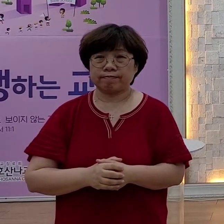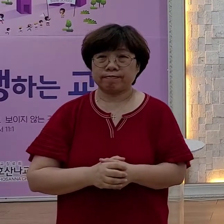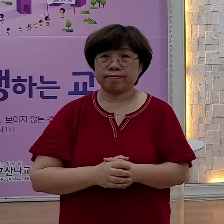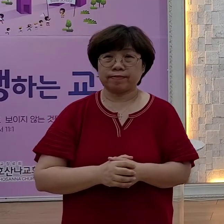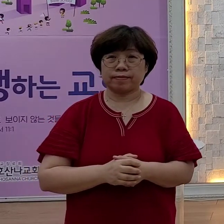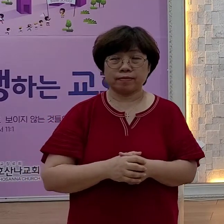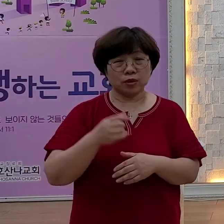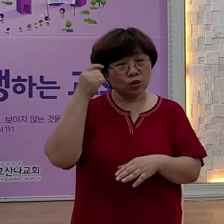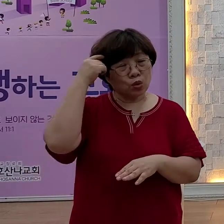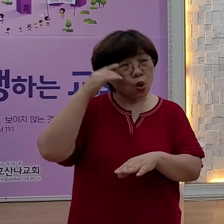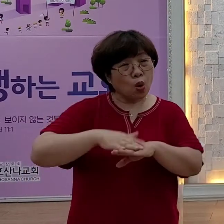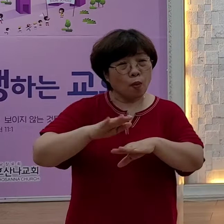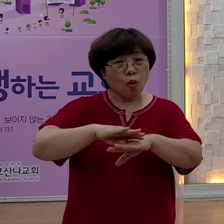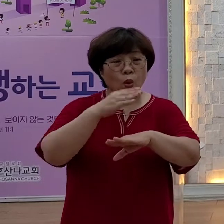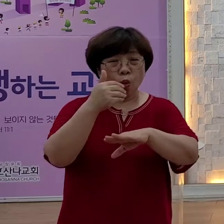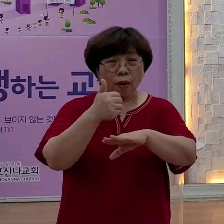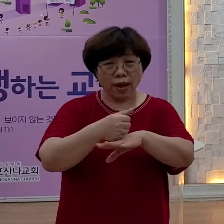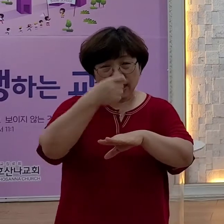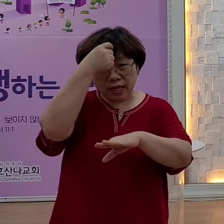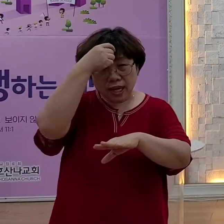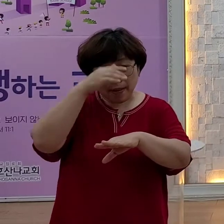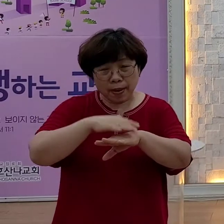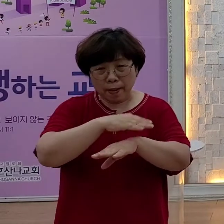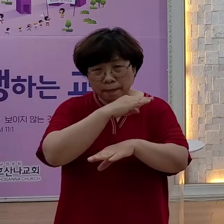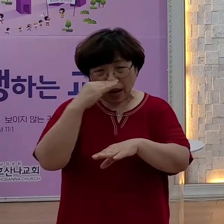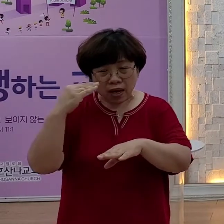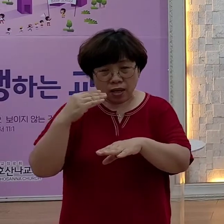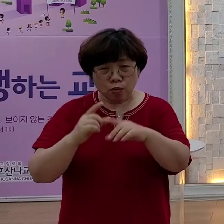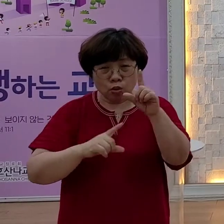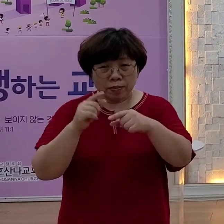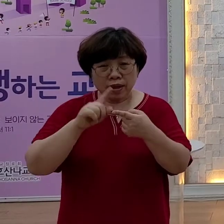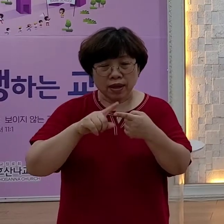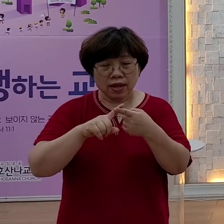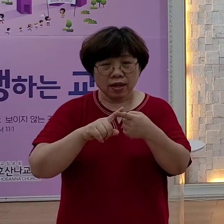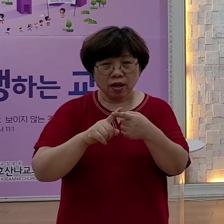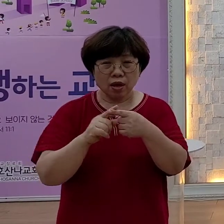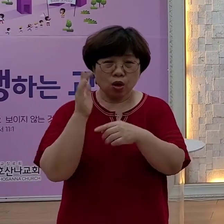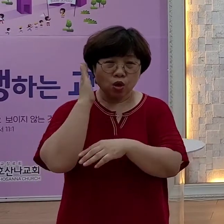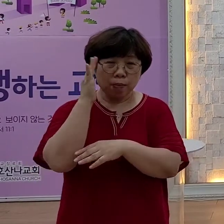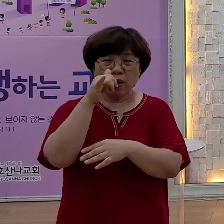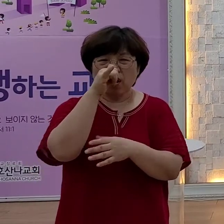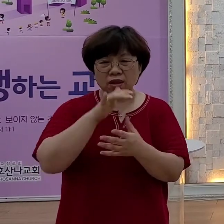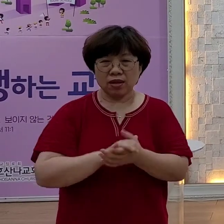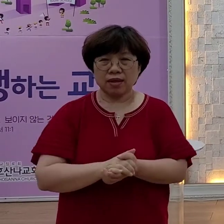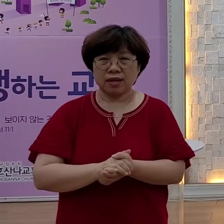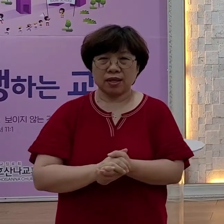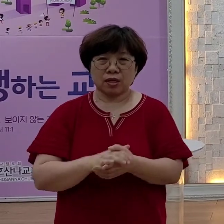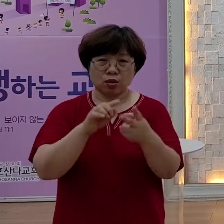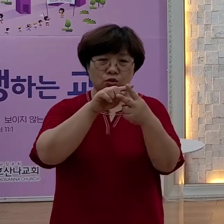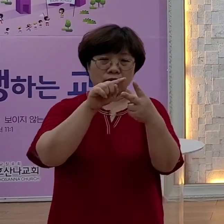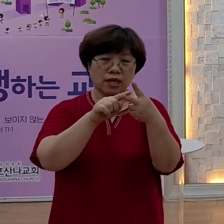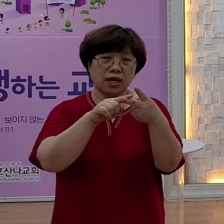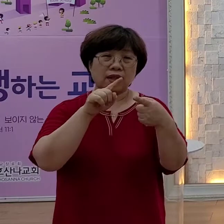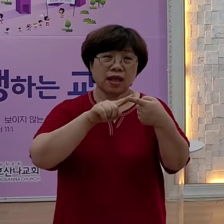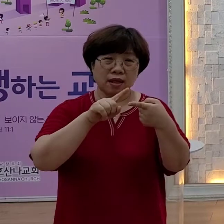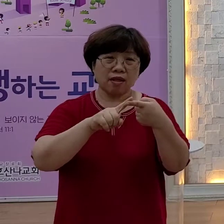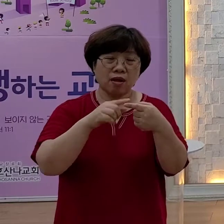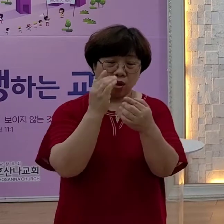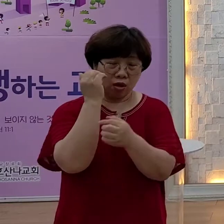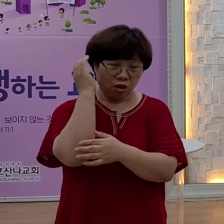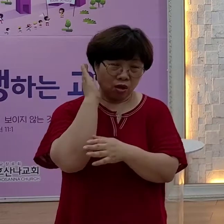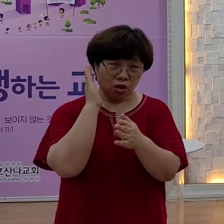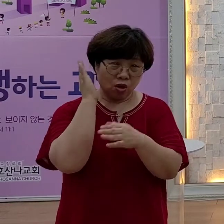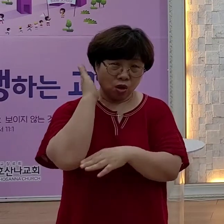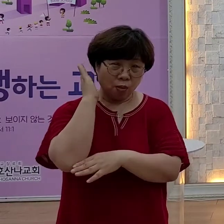솔로몬 우리에게 중요한 부분들을 말씀하고 있다라는 것이죠. 오늘 그 두 가지를 잠깐 나누고 싶은데요.